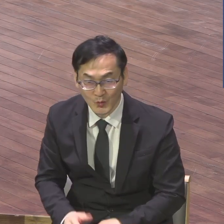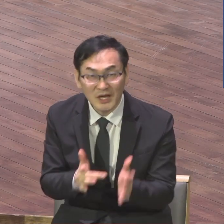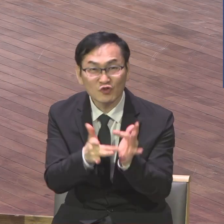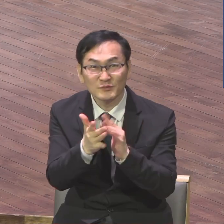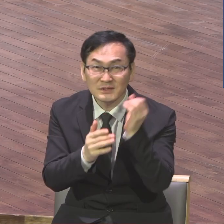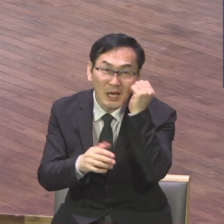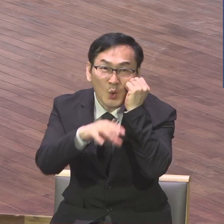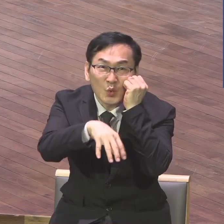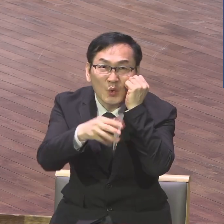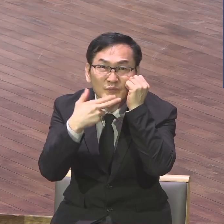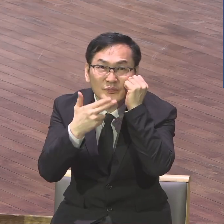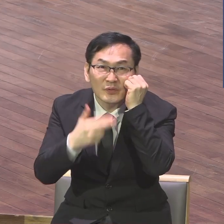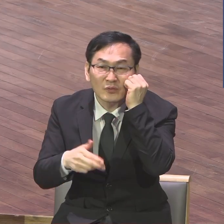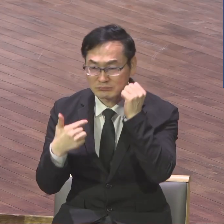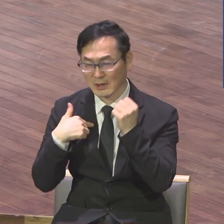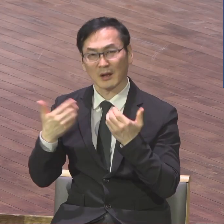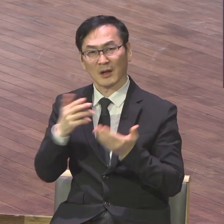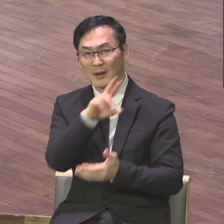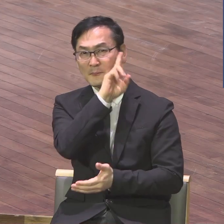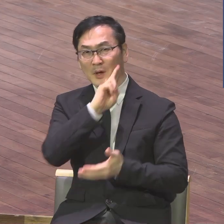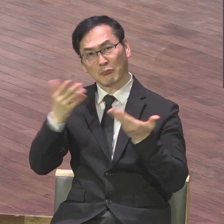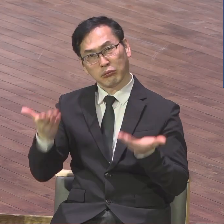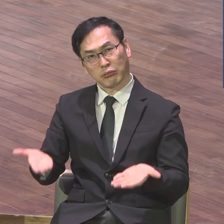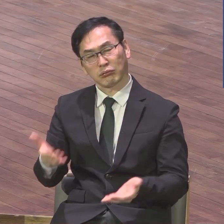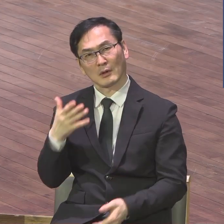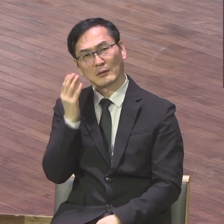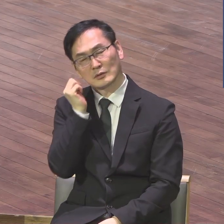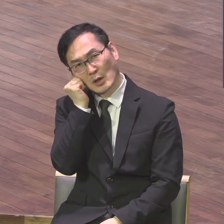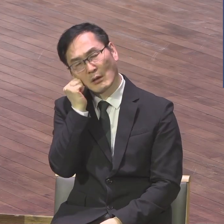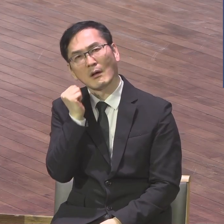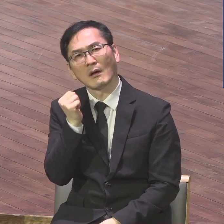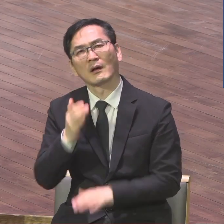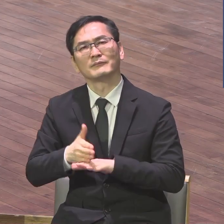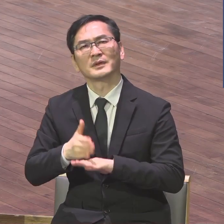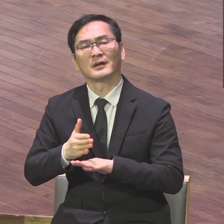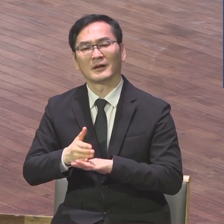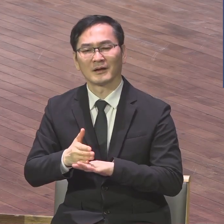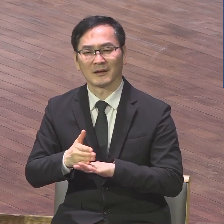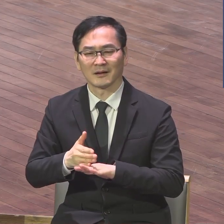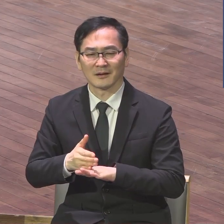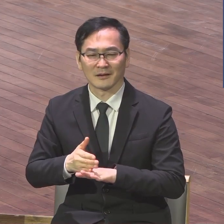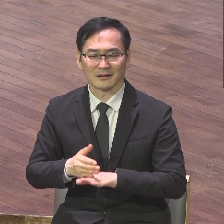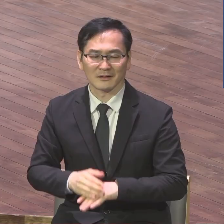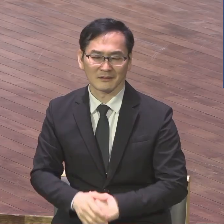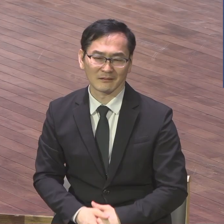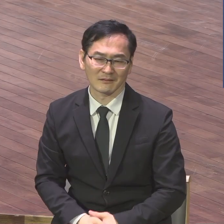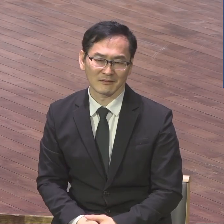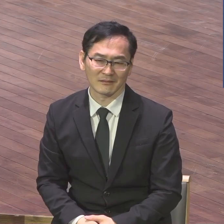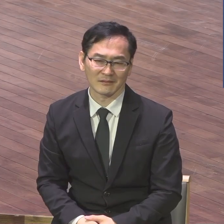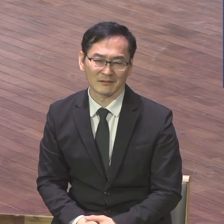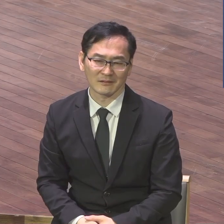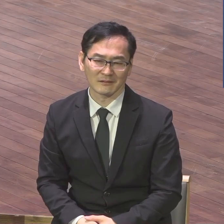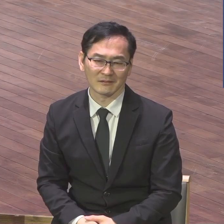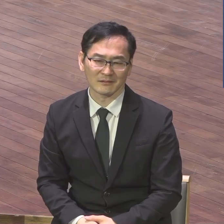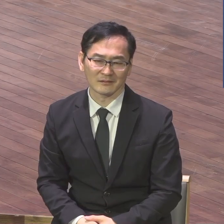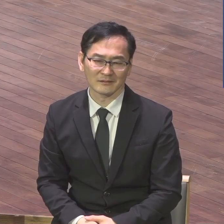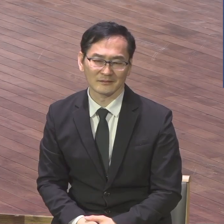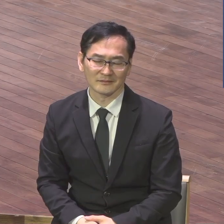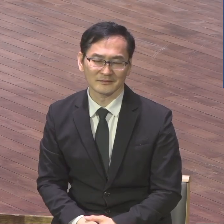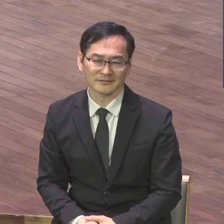곳도 없었는데 나는 이렇게 잠잘 곳이 있으니 너무 감사합니다. 잠잘 때 늘 기도하고 자요.